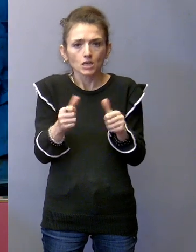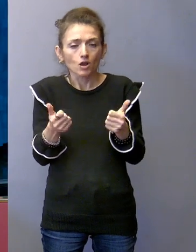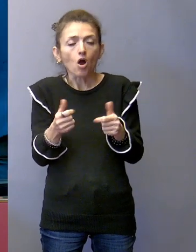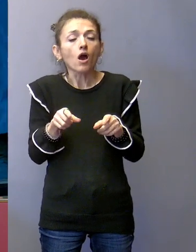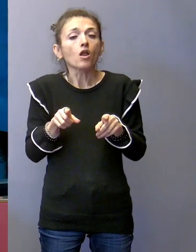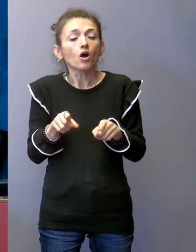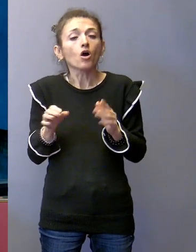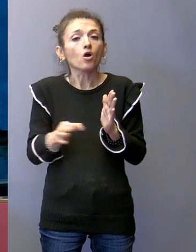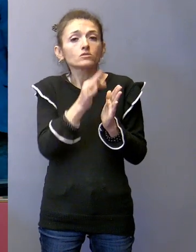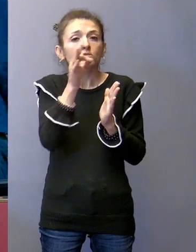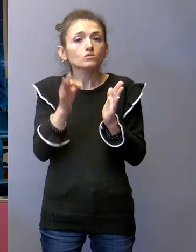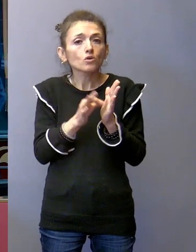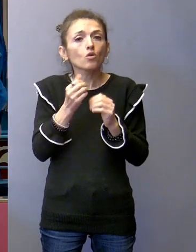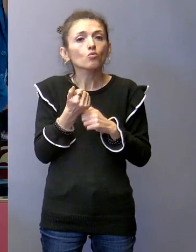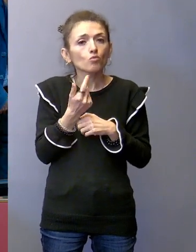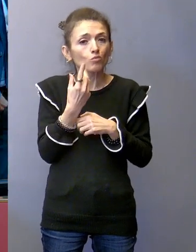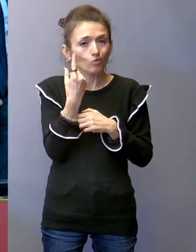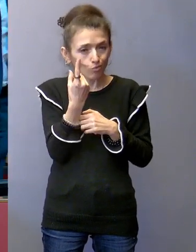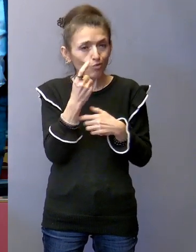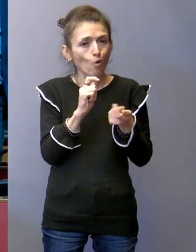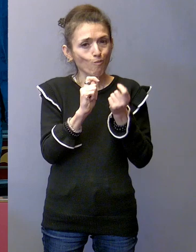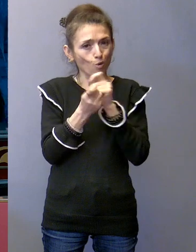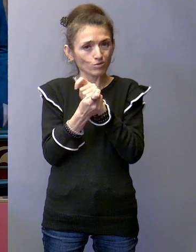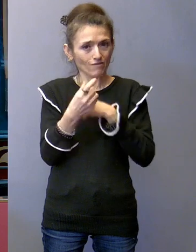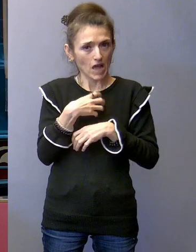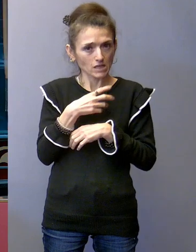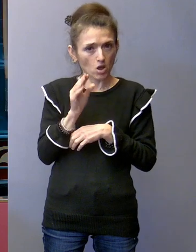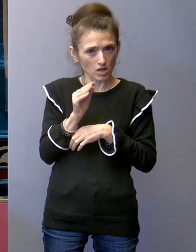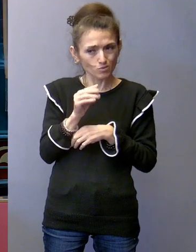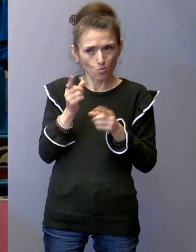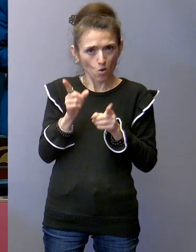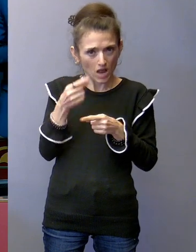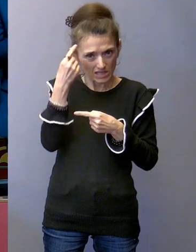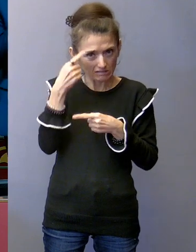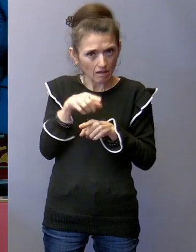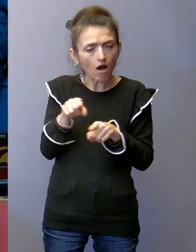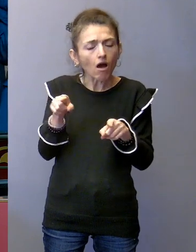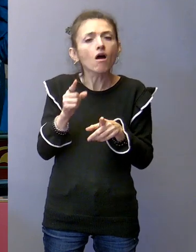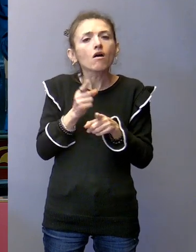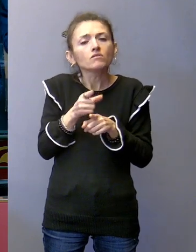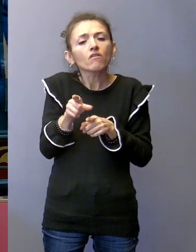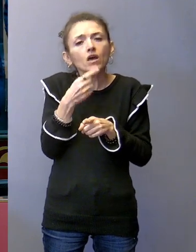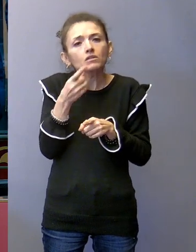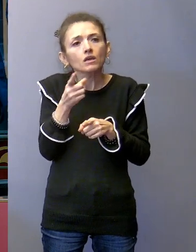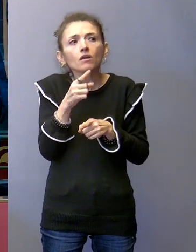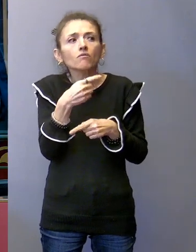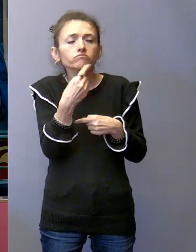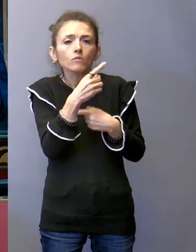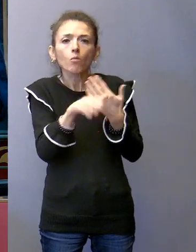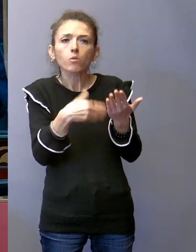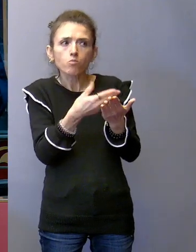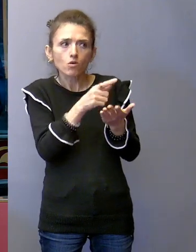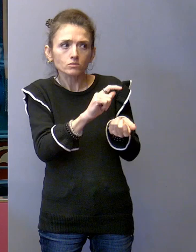i proponenti sanno quali sono le modifiche che sono state richieste devono dire se le modifiche proposte